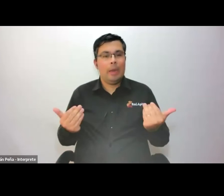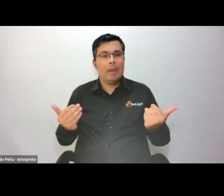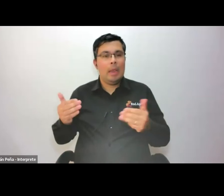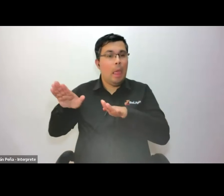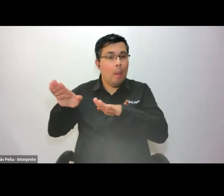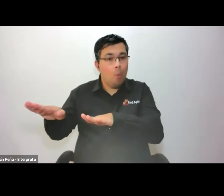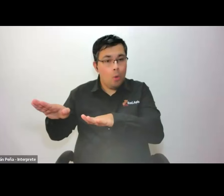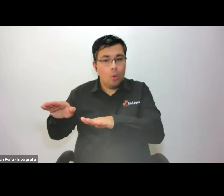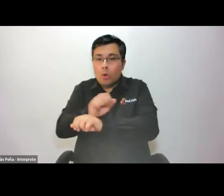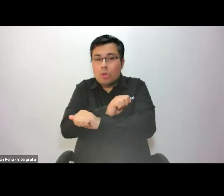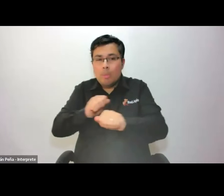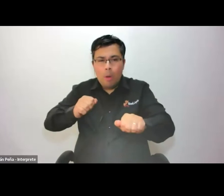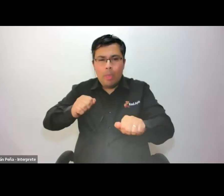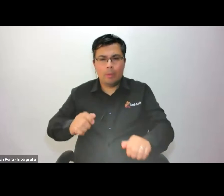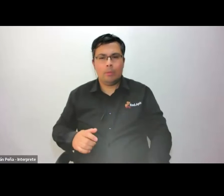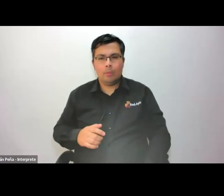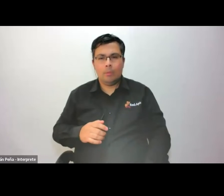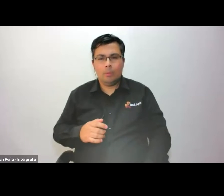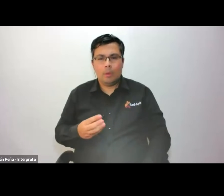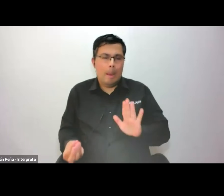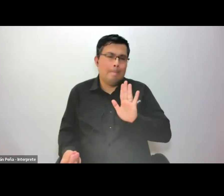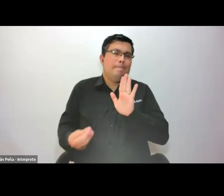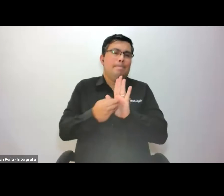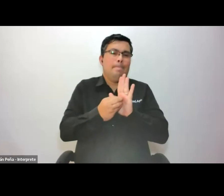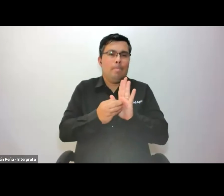pueden establecer por el concepto espectro,